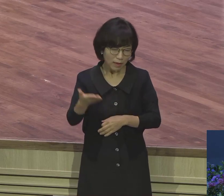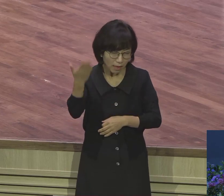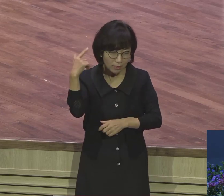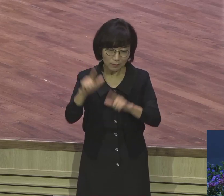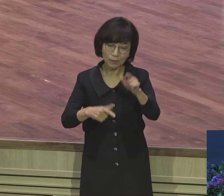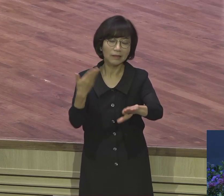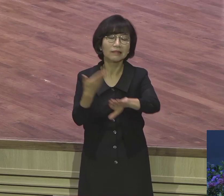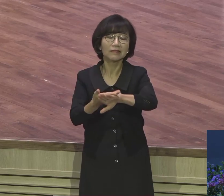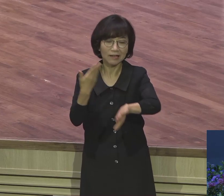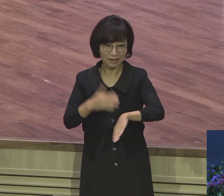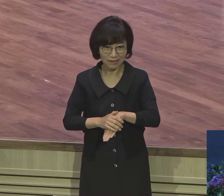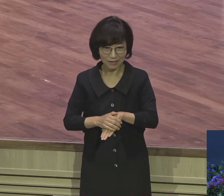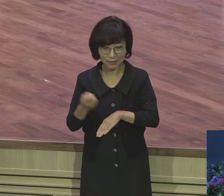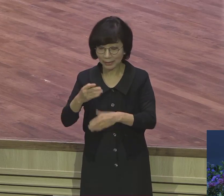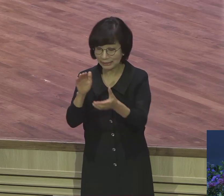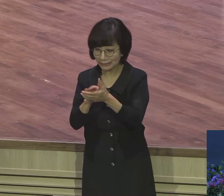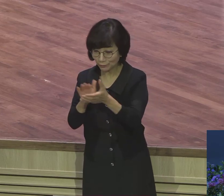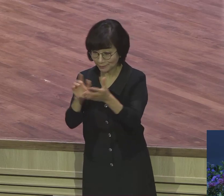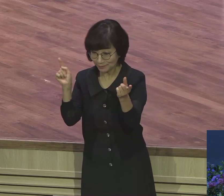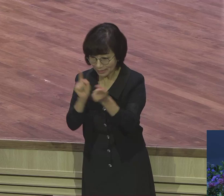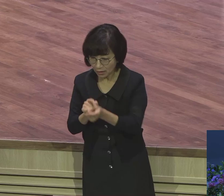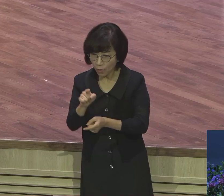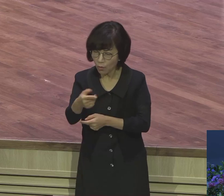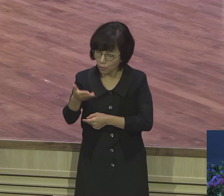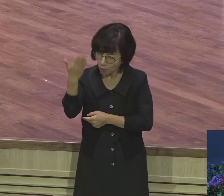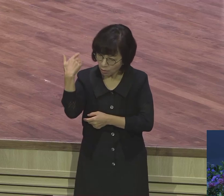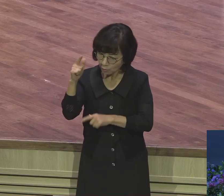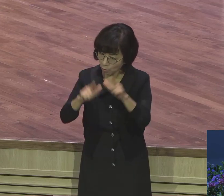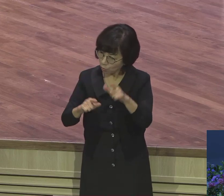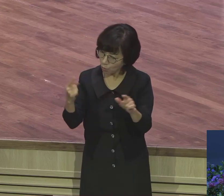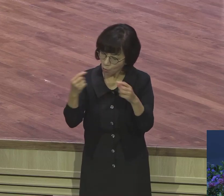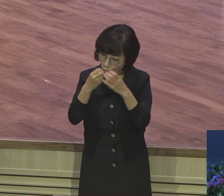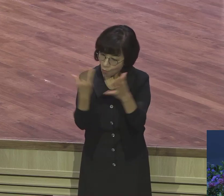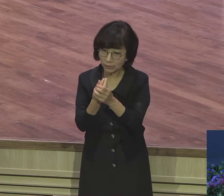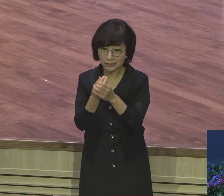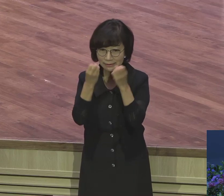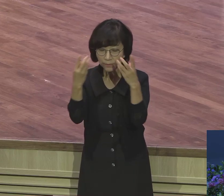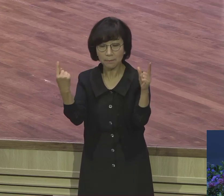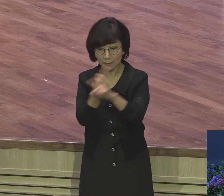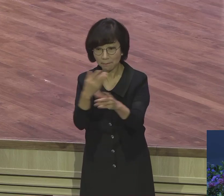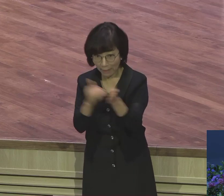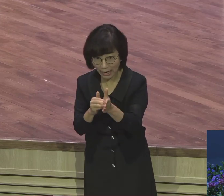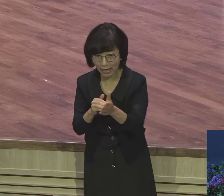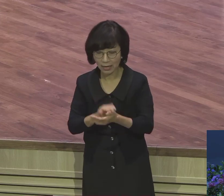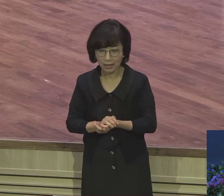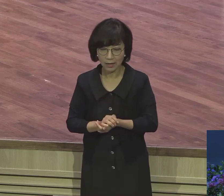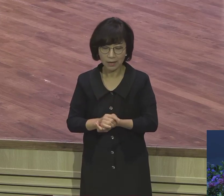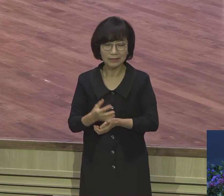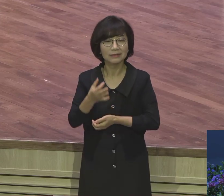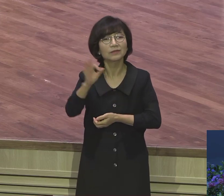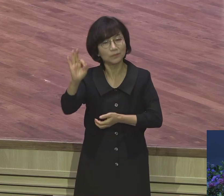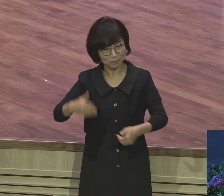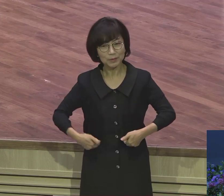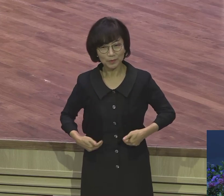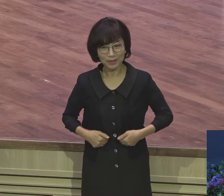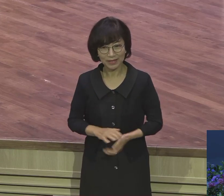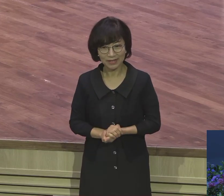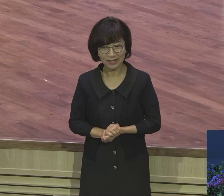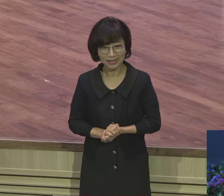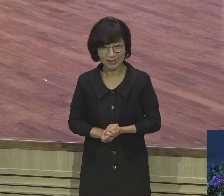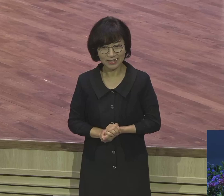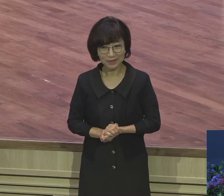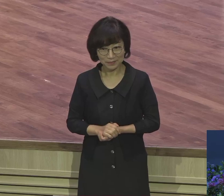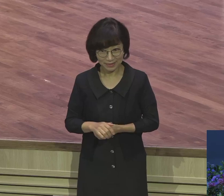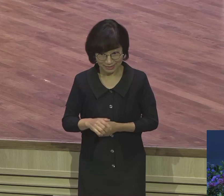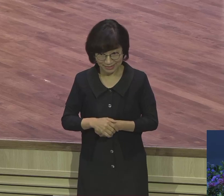옛날하고 다르구나. 친구들이 알아야 돼요. 가까운 사람들이 변화된 예틀을 벗었구나. 그걸 예틀을 벗고 새틀 인생을